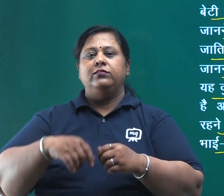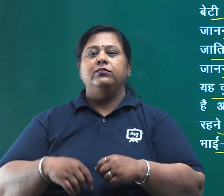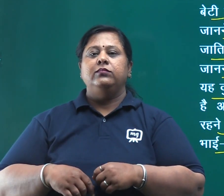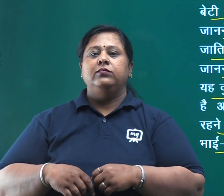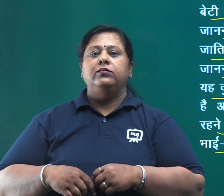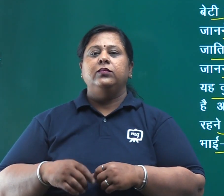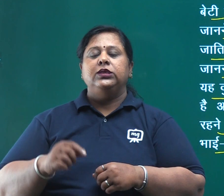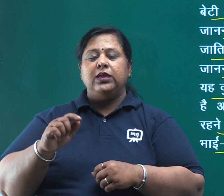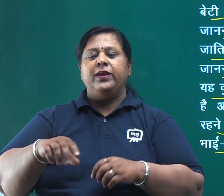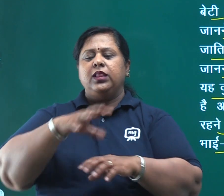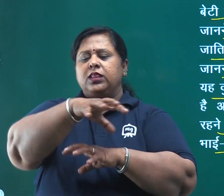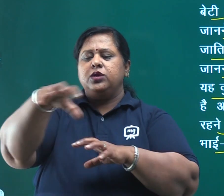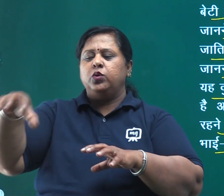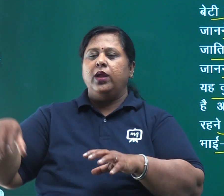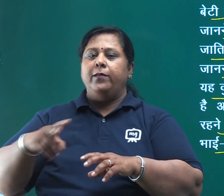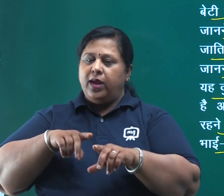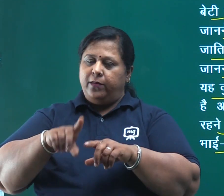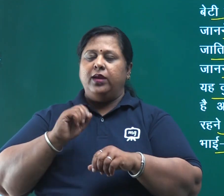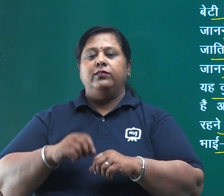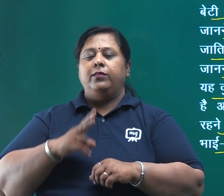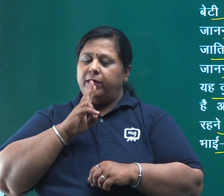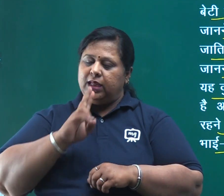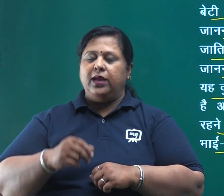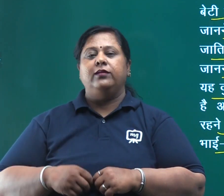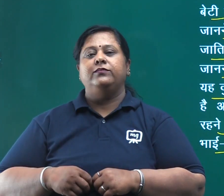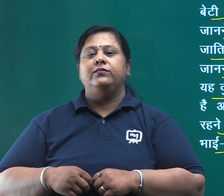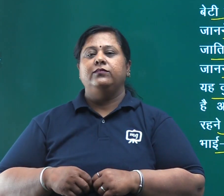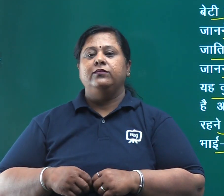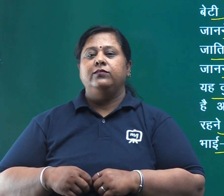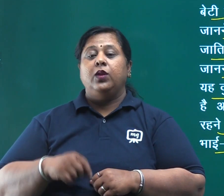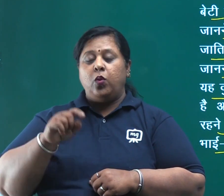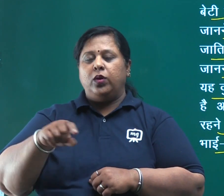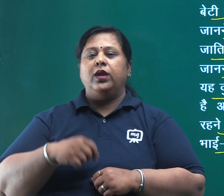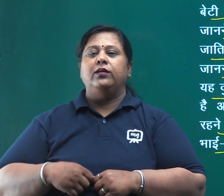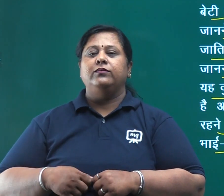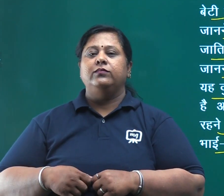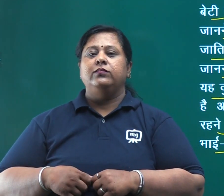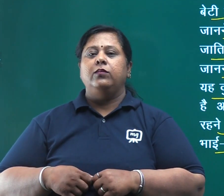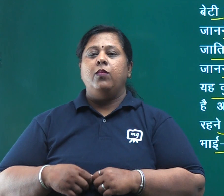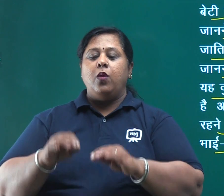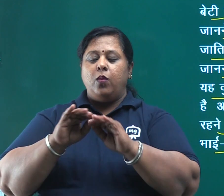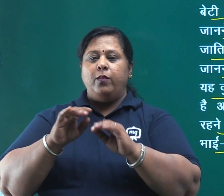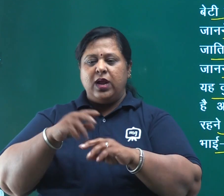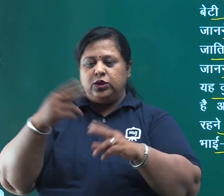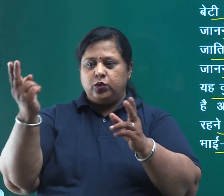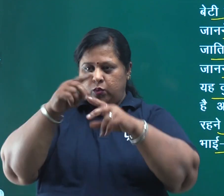सभी देशों के बारे में बताया गया है और उनके मानचित्रों